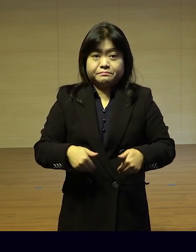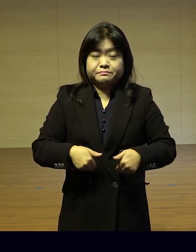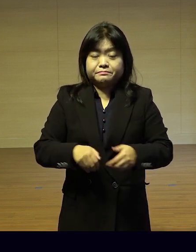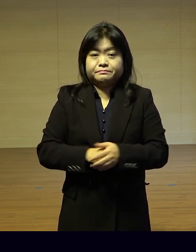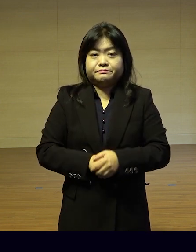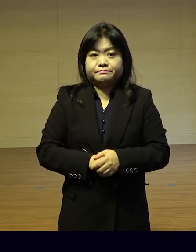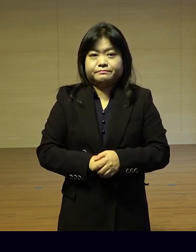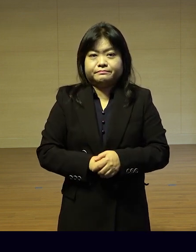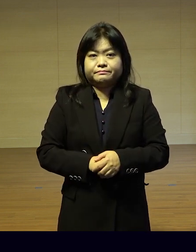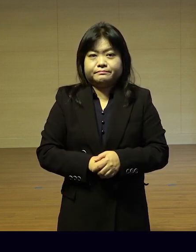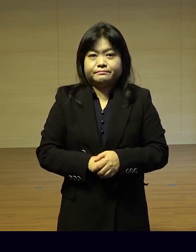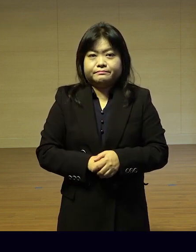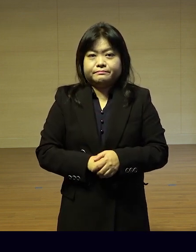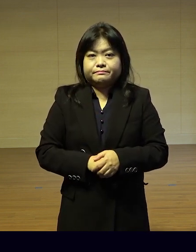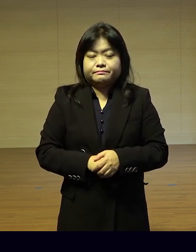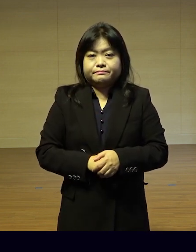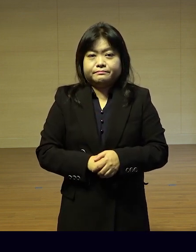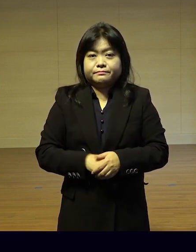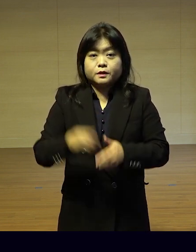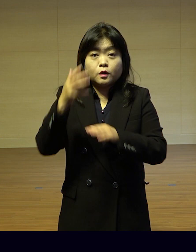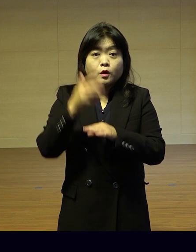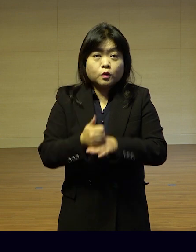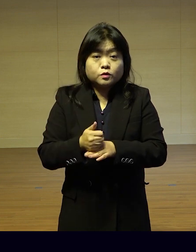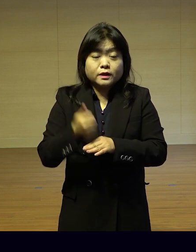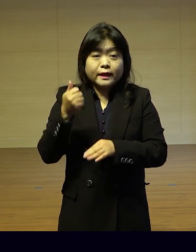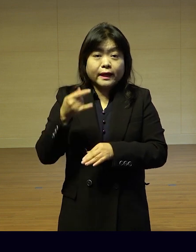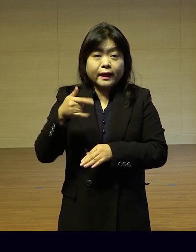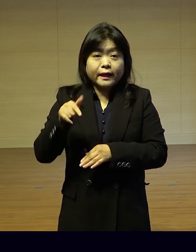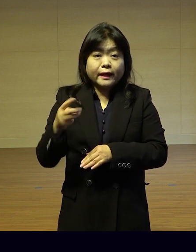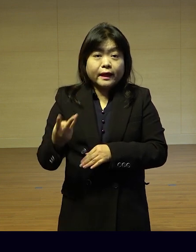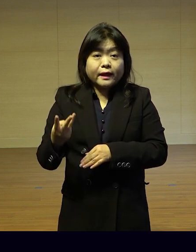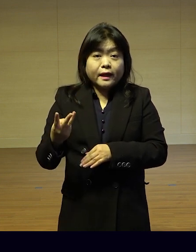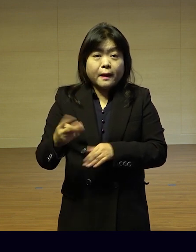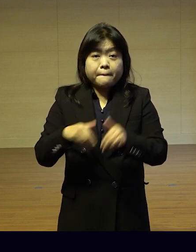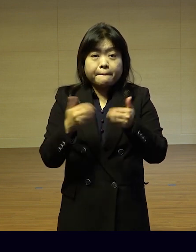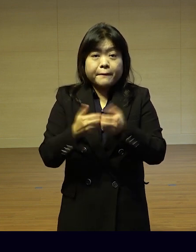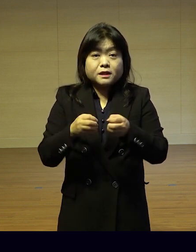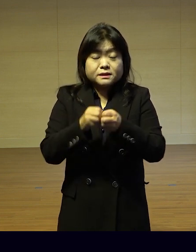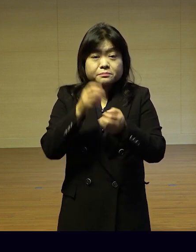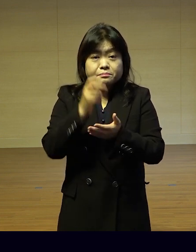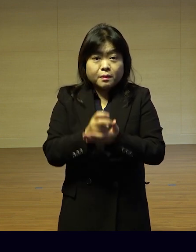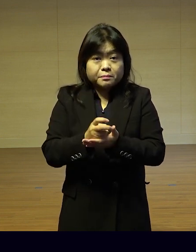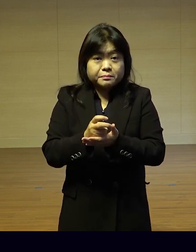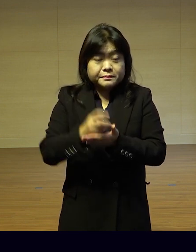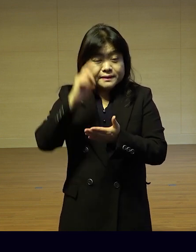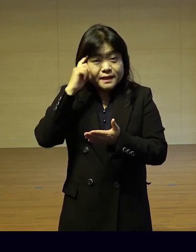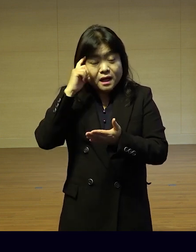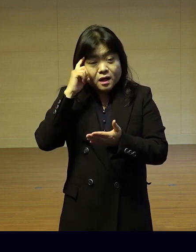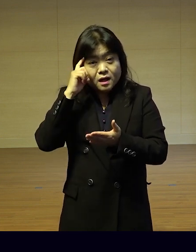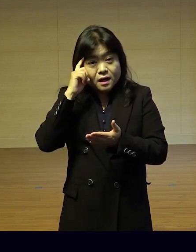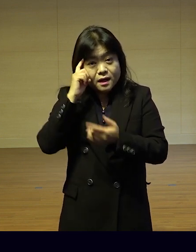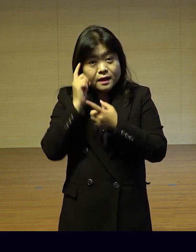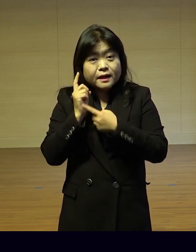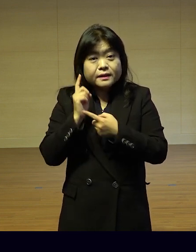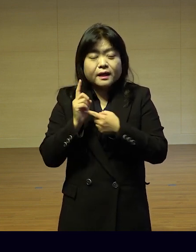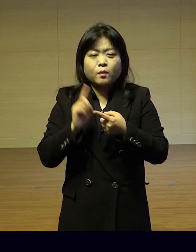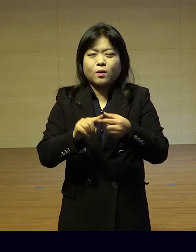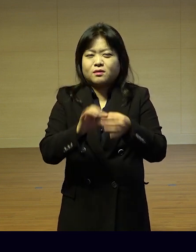얘기하는데 그게 이제 결국은 해겔의 변증적 사회와 관계가 있습니다. 소위 제가 좋아하는 말인